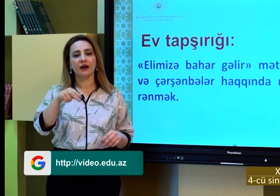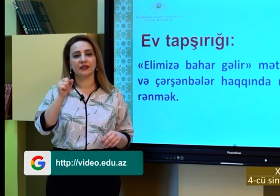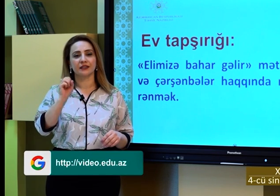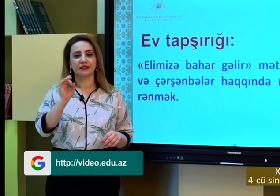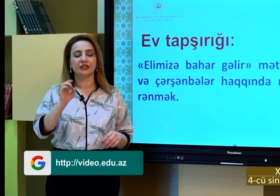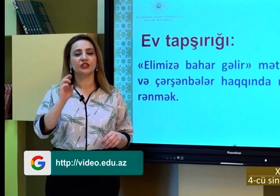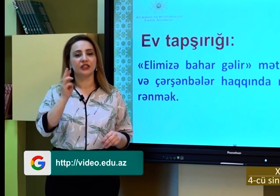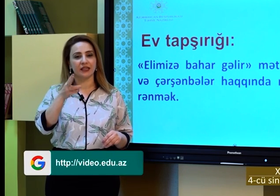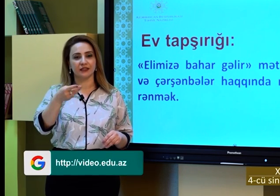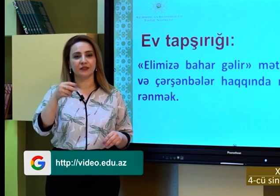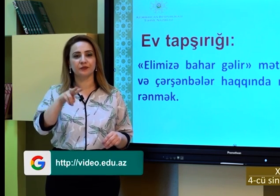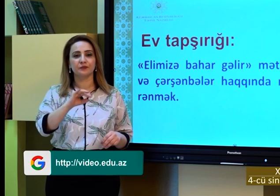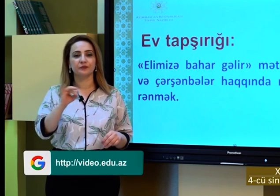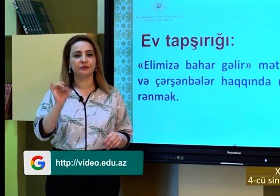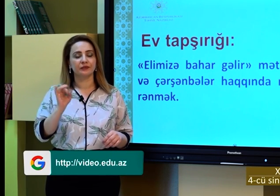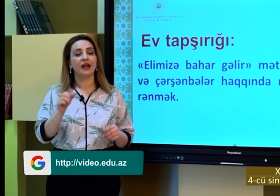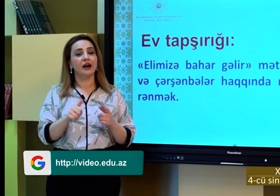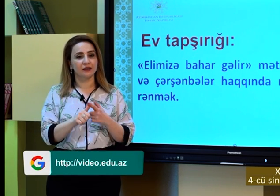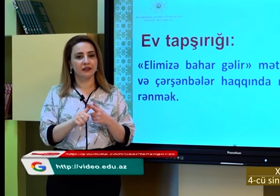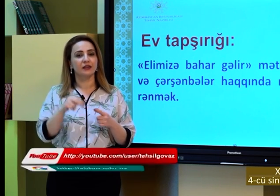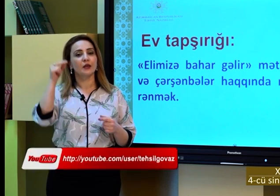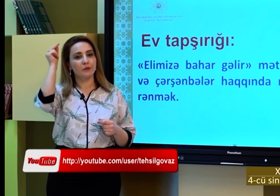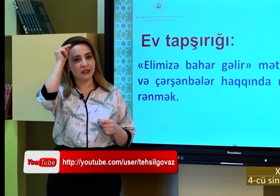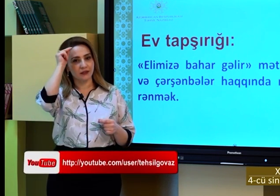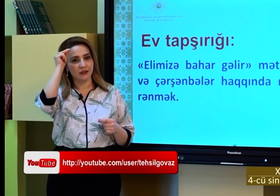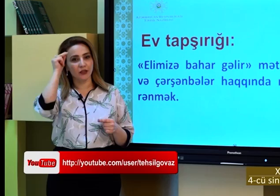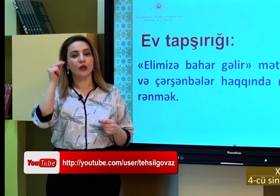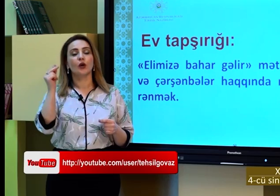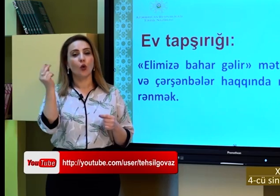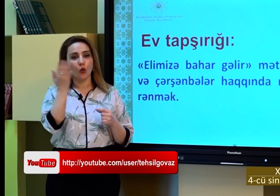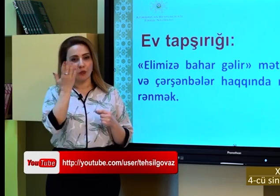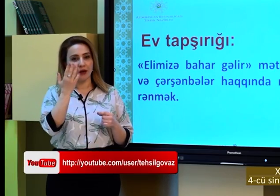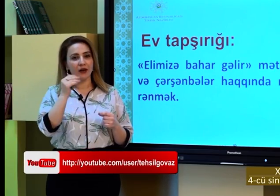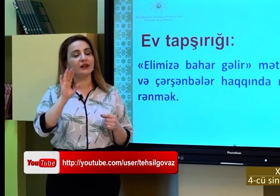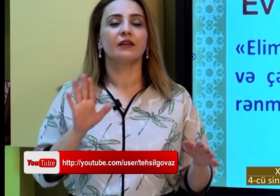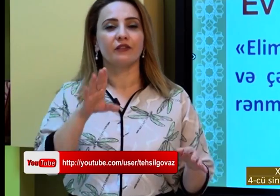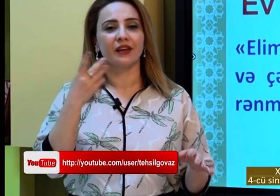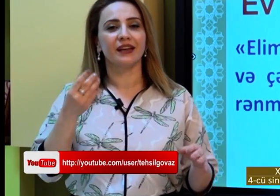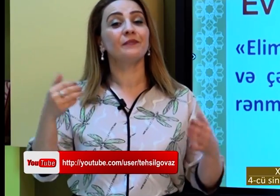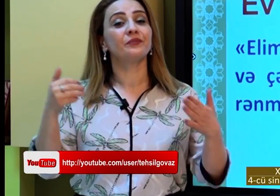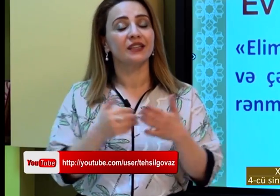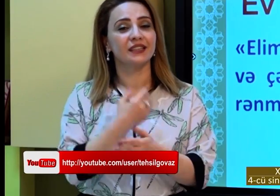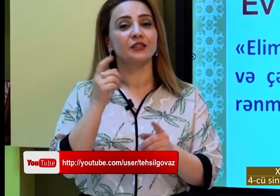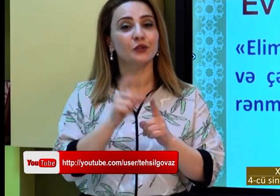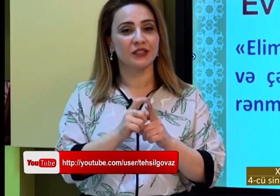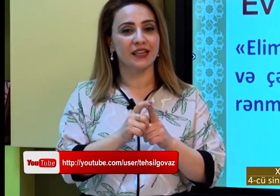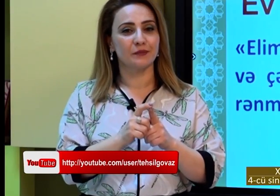bahar gəlir adlı mətnini oxumaq və yeni